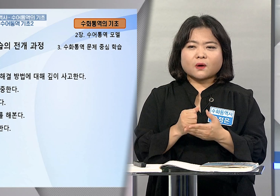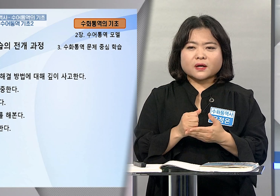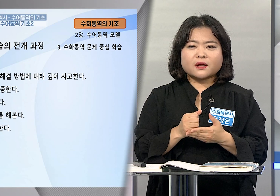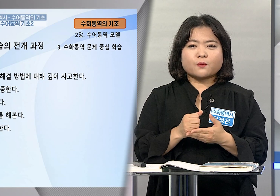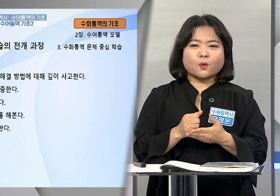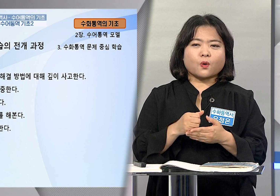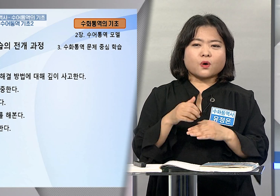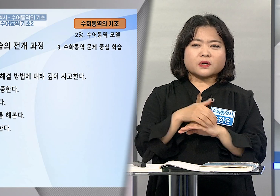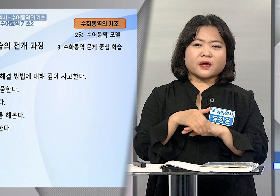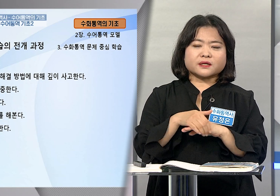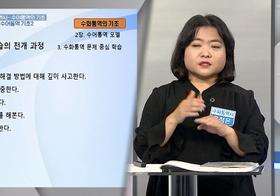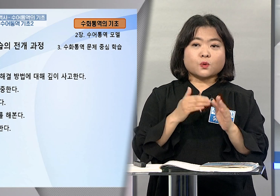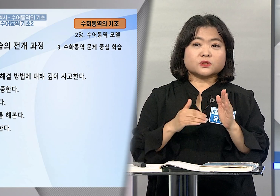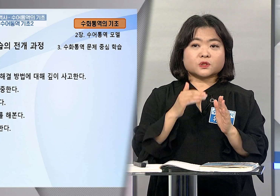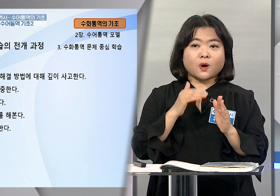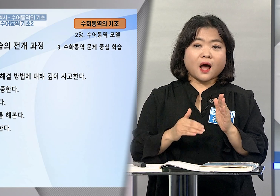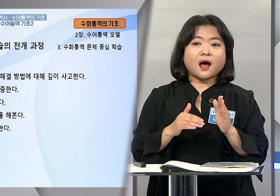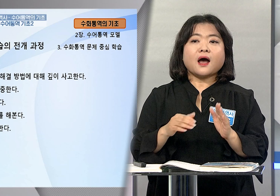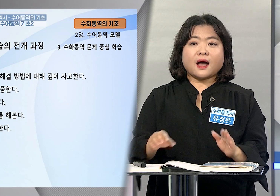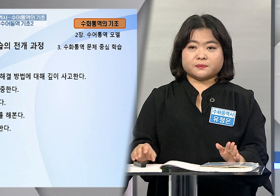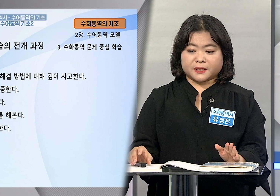정당화를 해보고 계획을 공식화합니다.